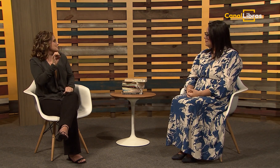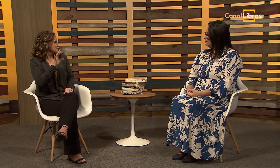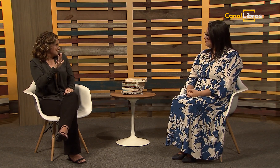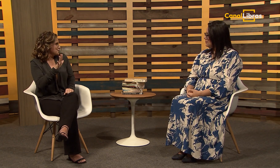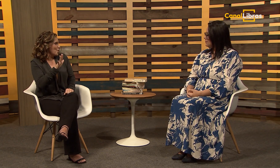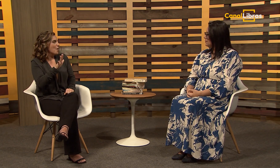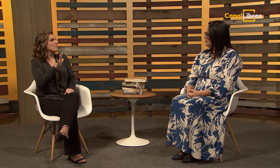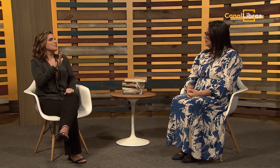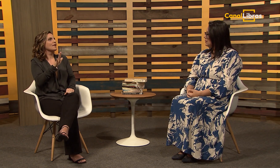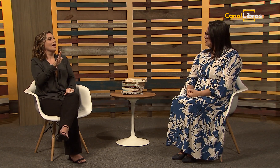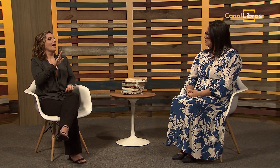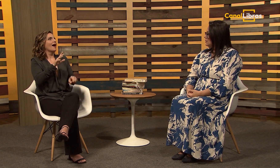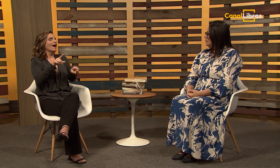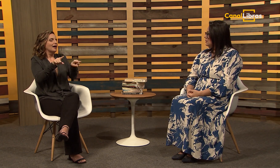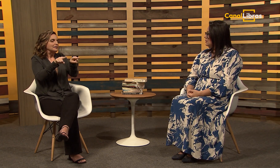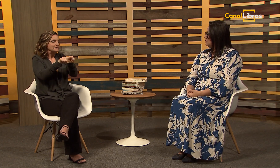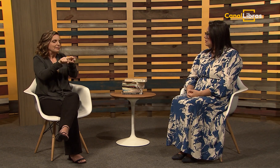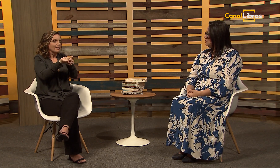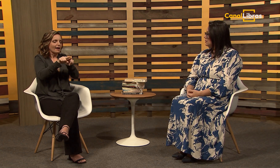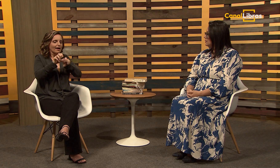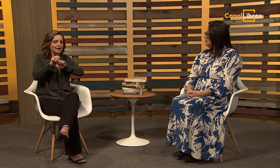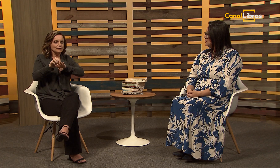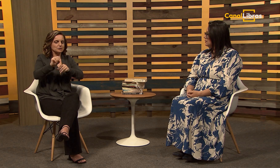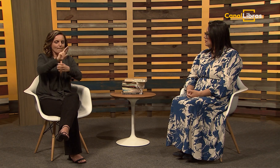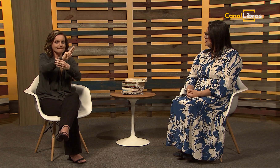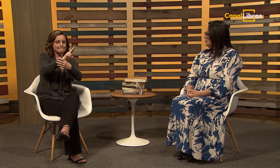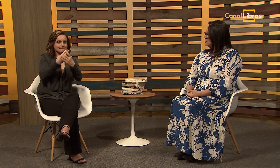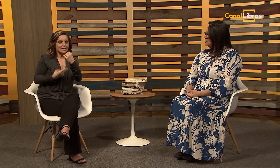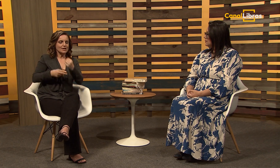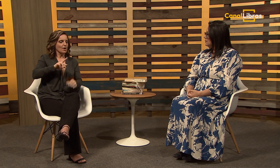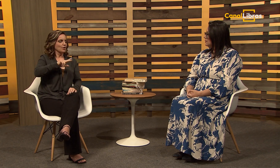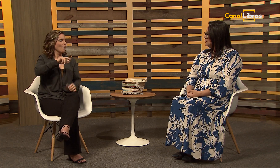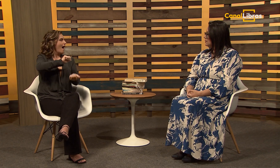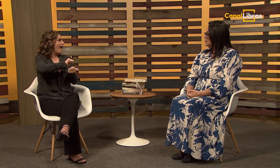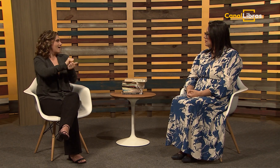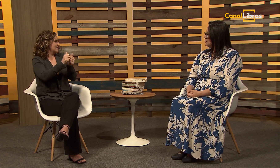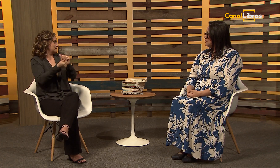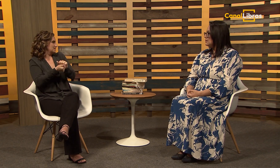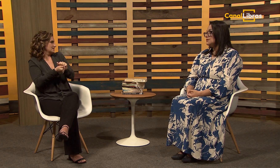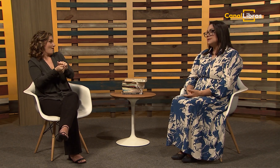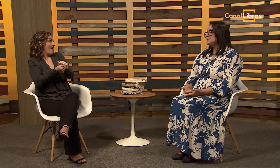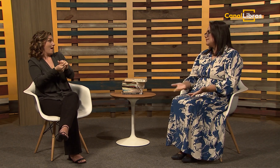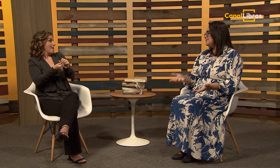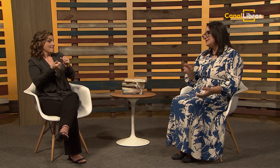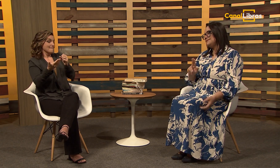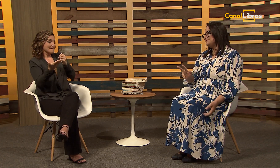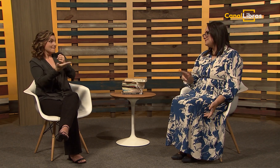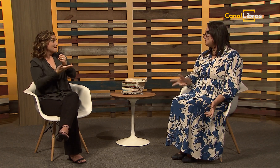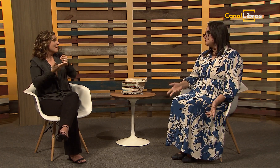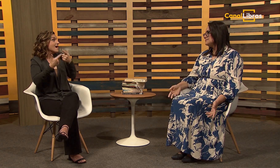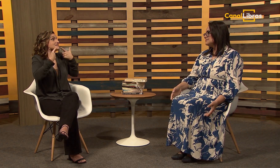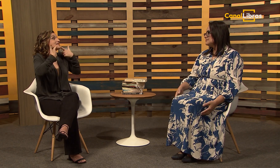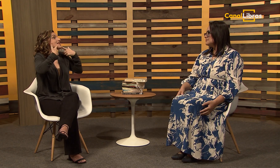Ainda sobre a mera adaptação, podemos dizer que a educação bilíngue não é, uma vez que leva em conta a base linguística, não é